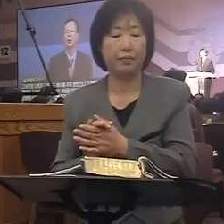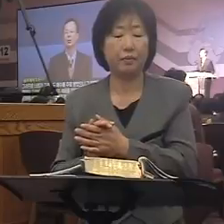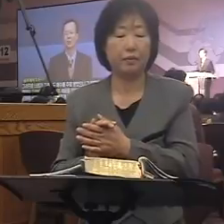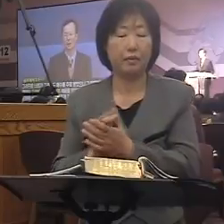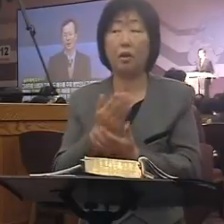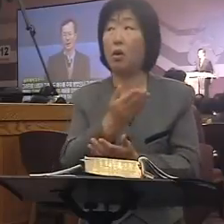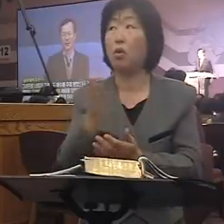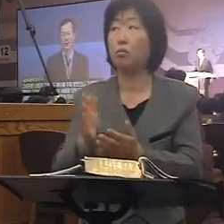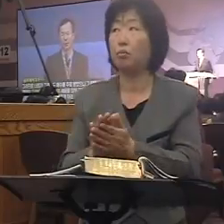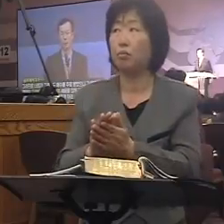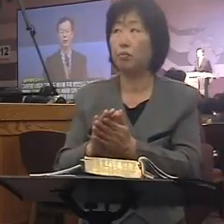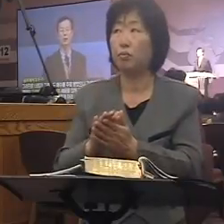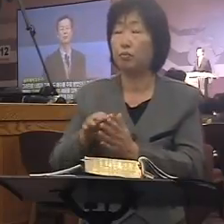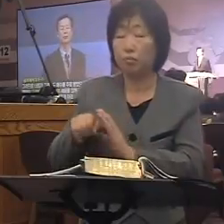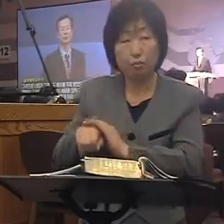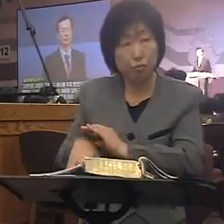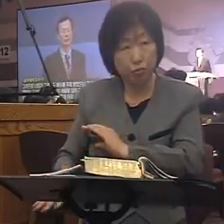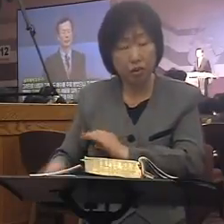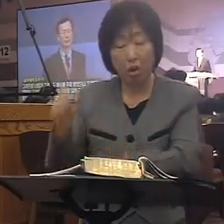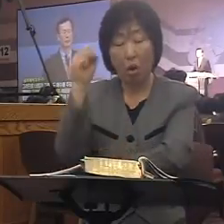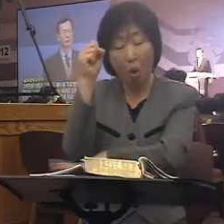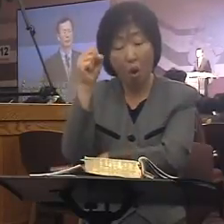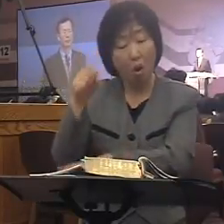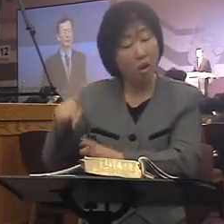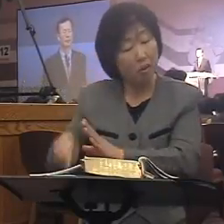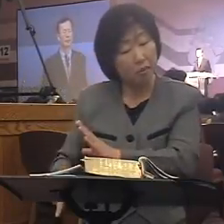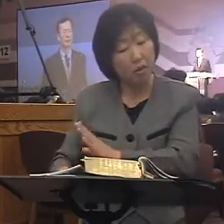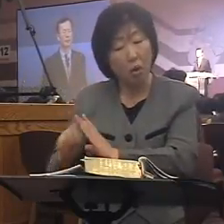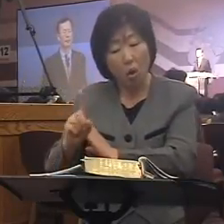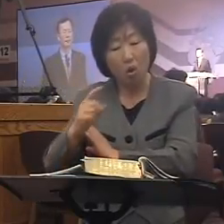여러분 뿌리가 어떠합니까? 여러분 뿌리 깊어요.